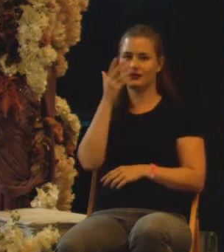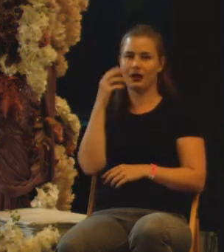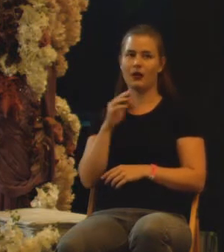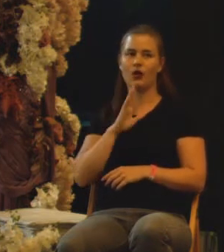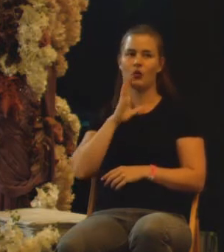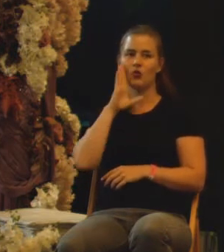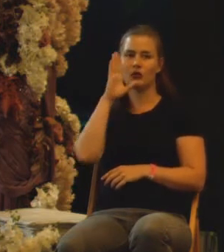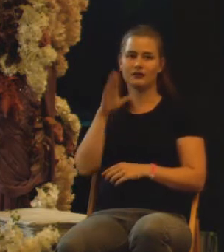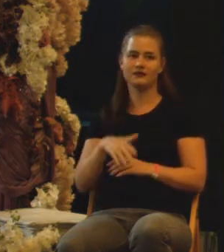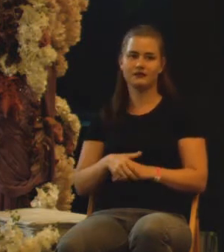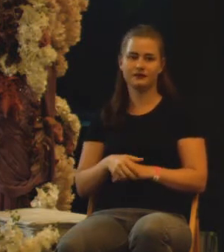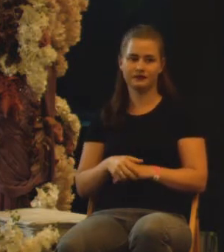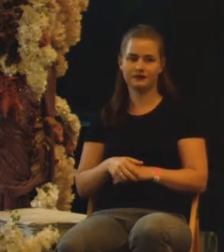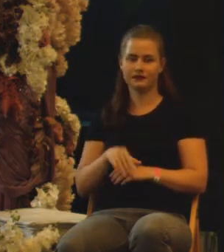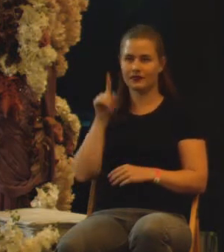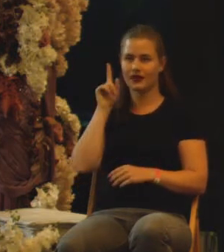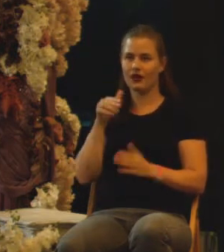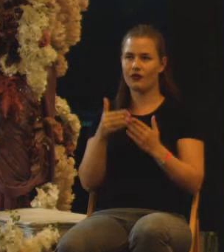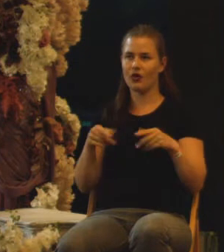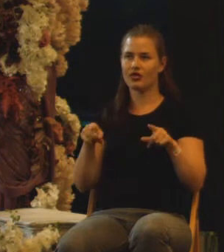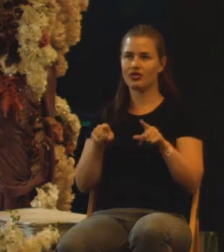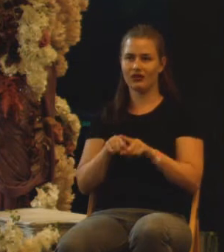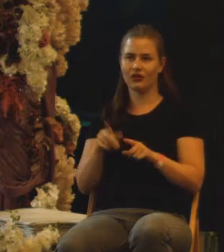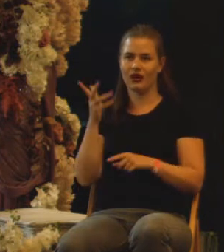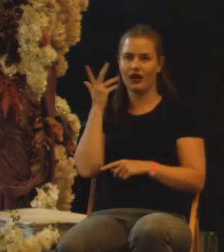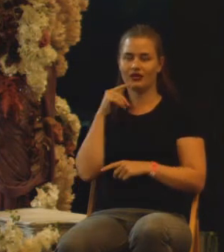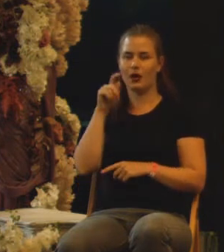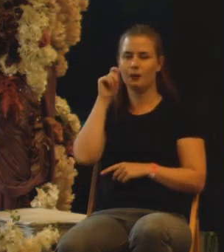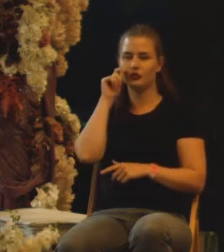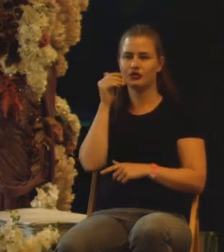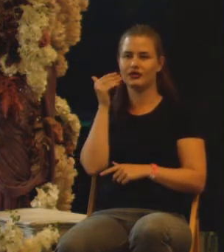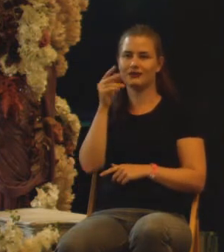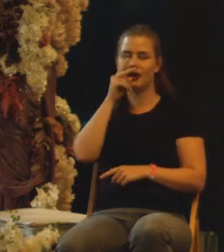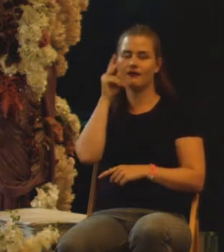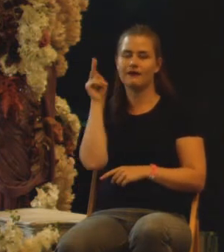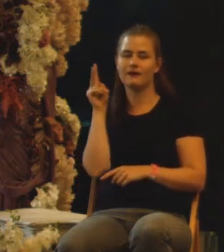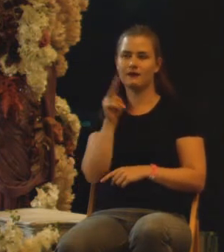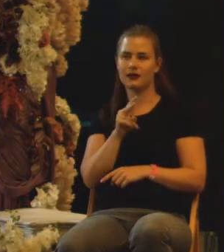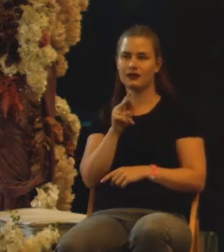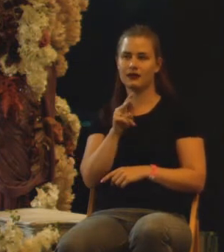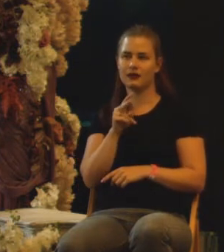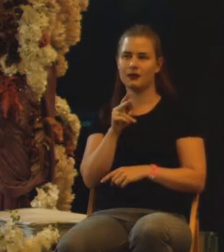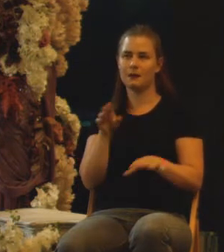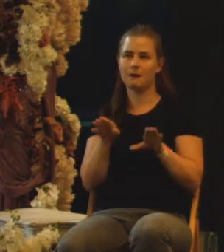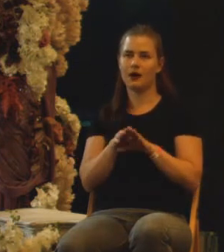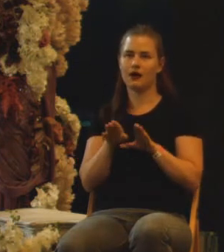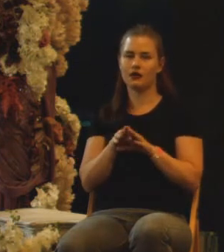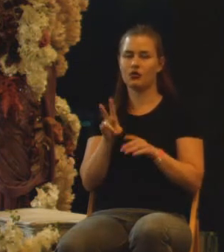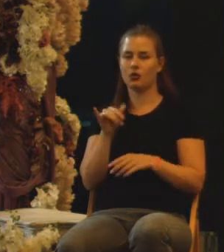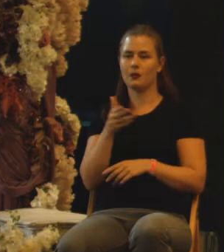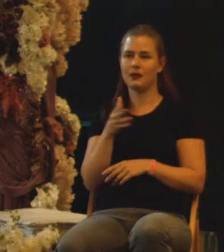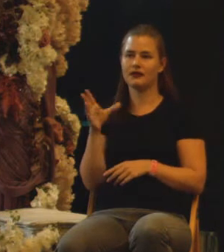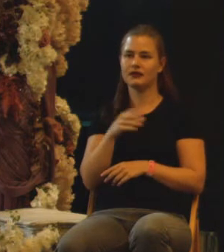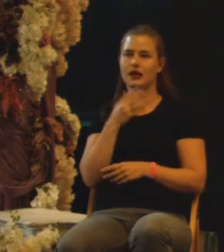Утром, знаете вот такую фишку, когда мужчина тебя видит, типа ты, ну, мы же все красивые,